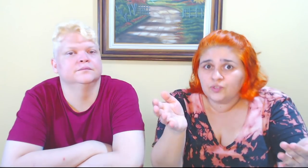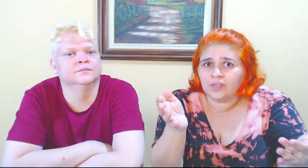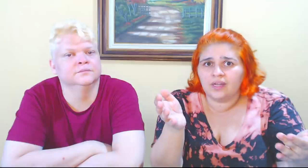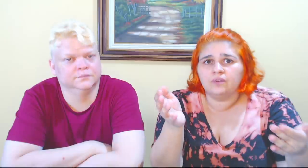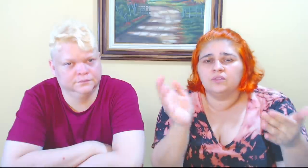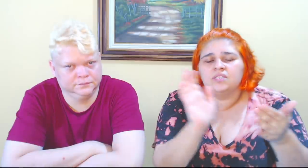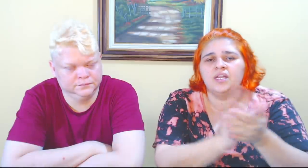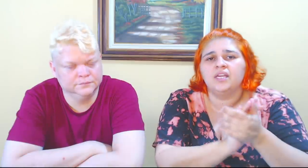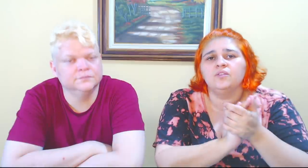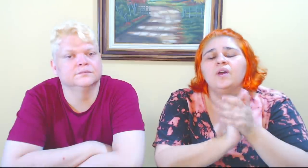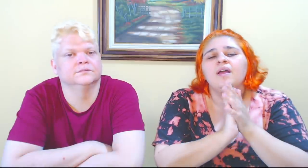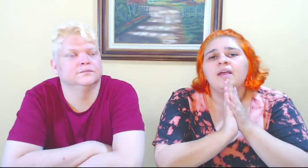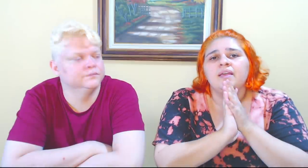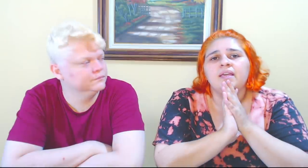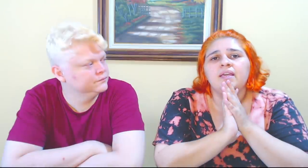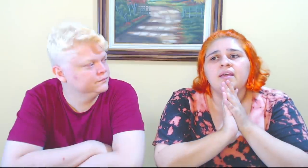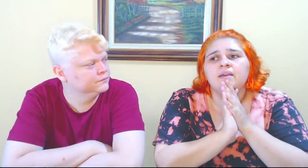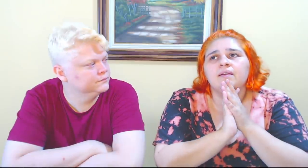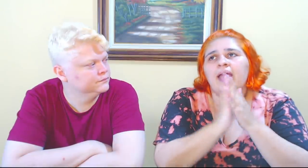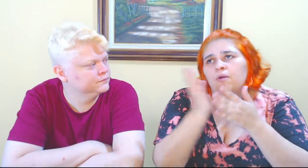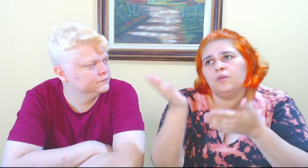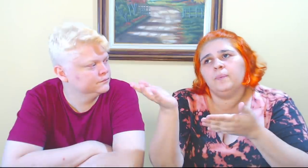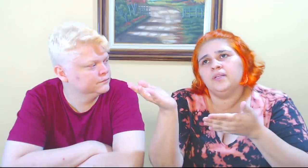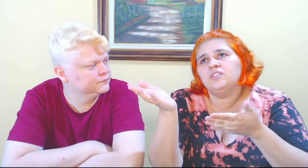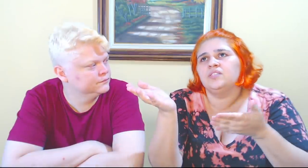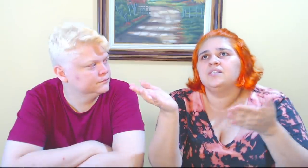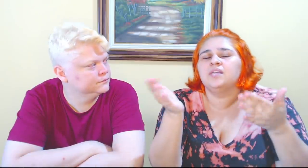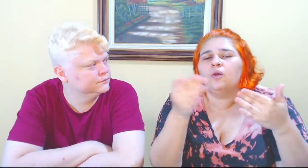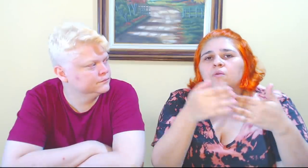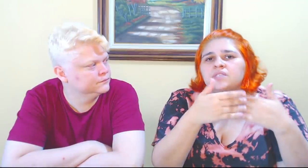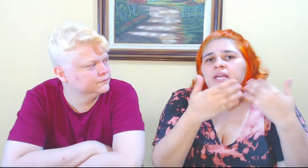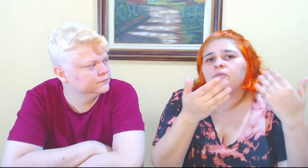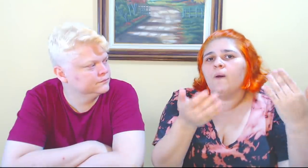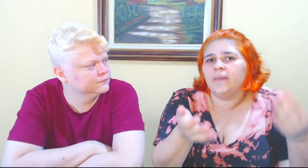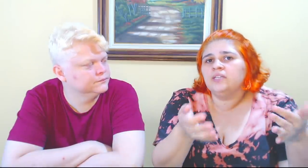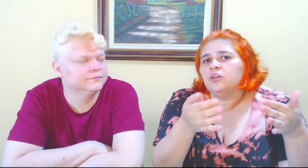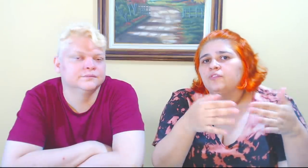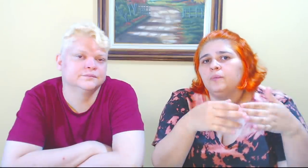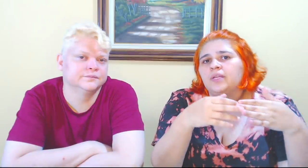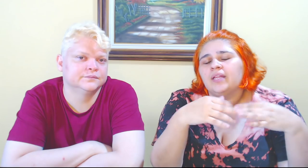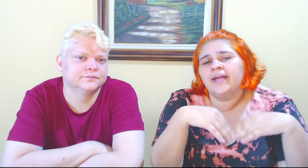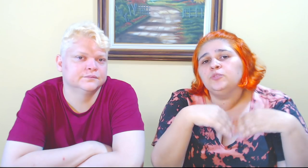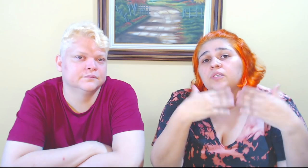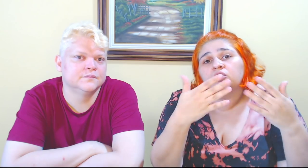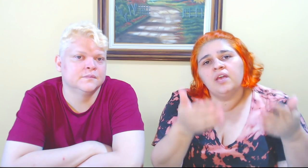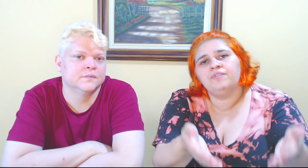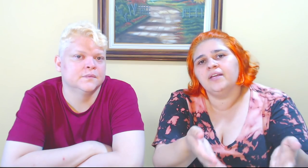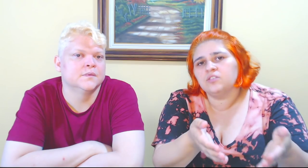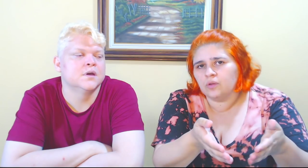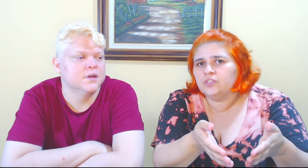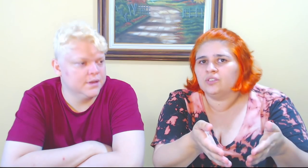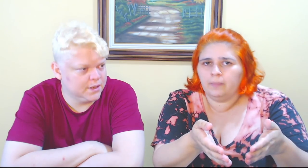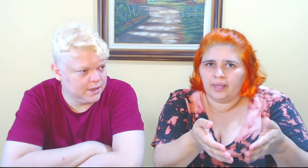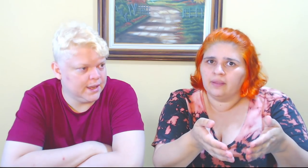o que está acontecendo E é o que o Panda disse Assim Conceitualmente É um filme que traz Muitas reflexões também É